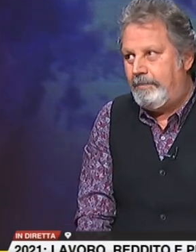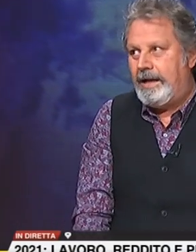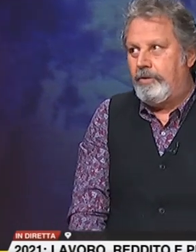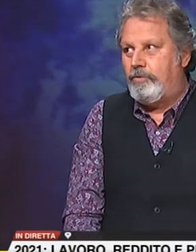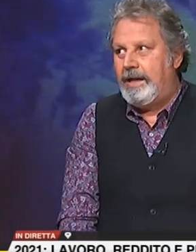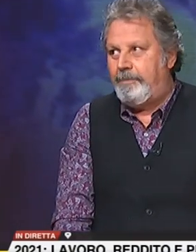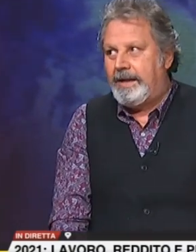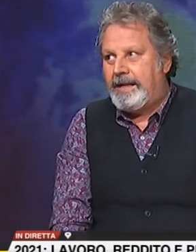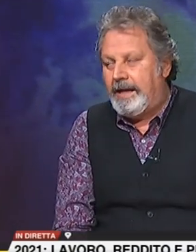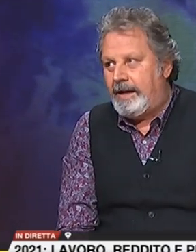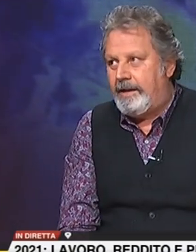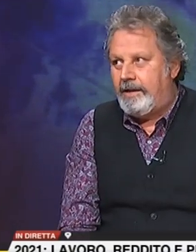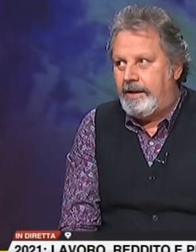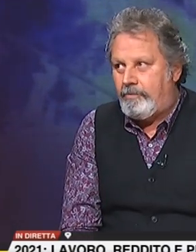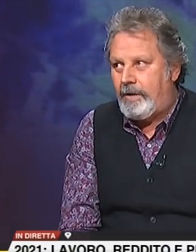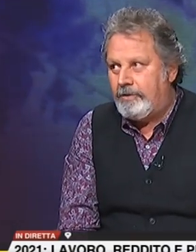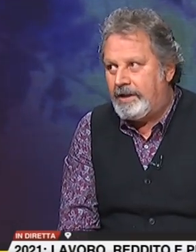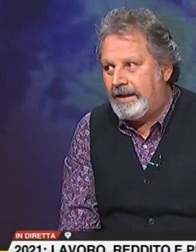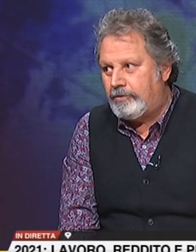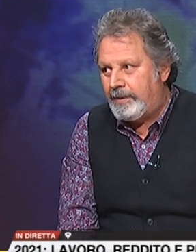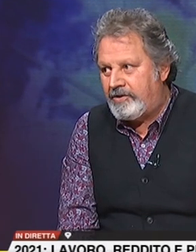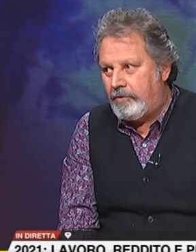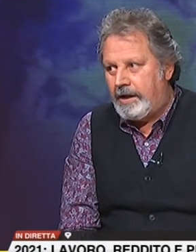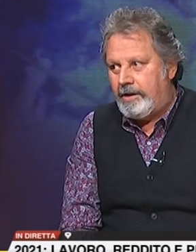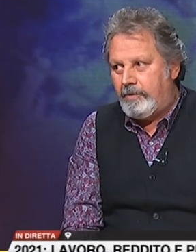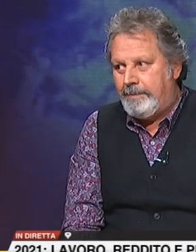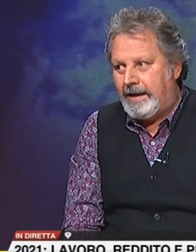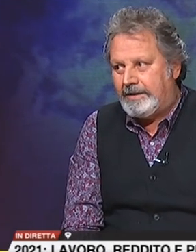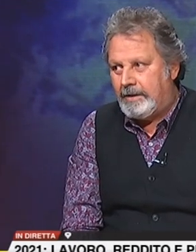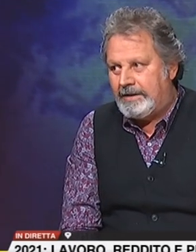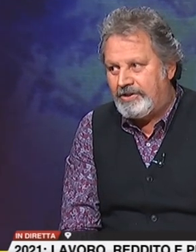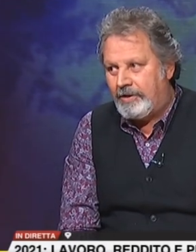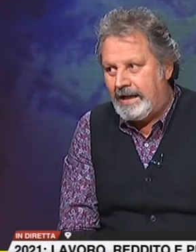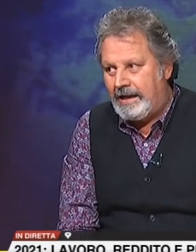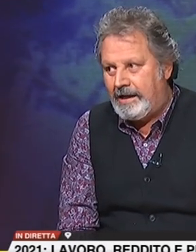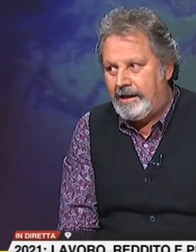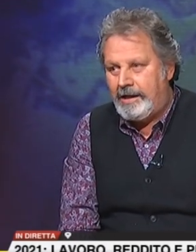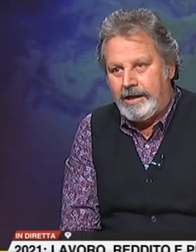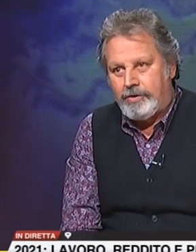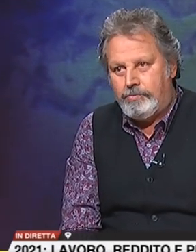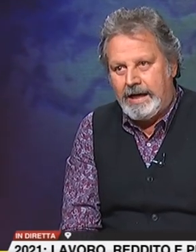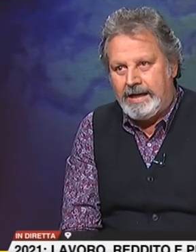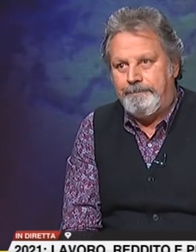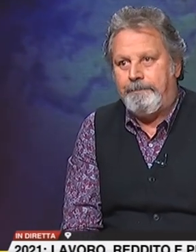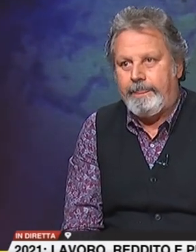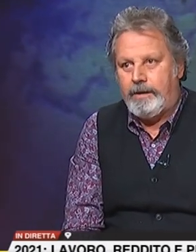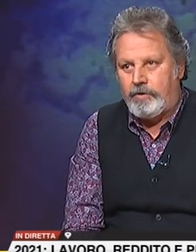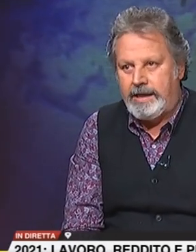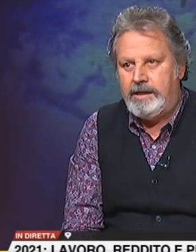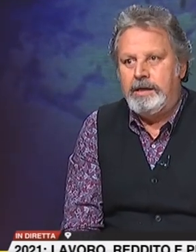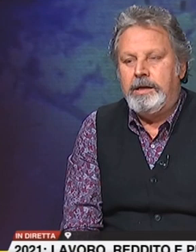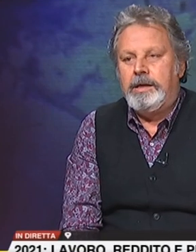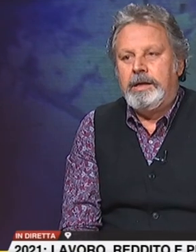Credo che rimangano quelle, perché quando sei andato in pensione non hai pagato l'addizionale comunale,